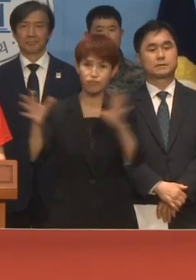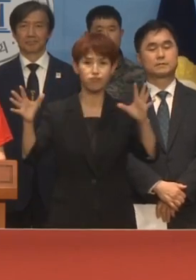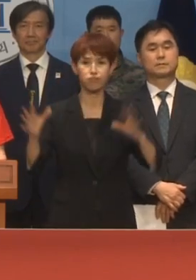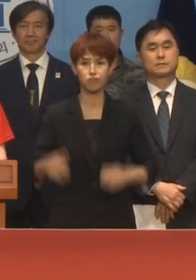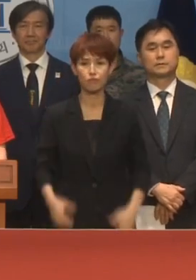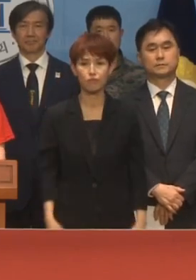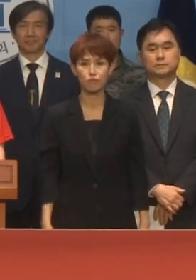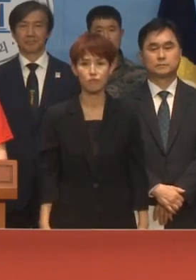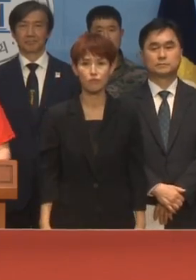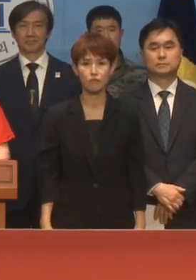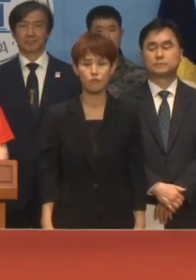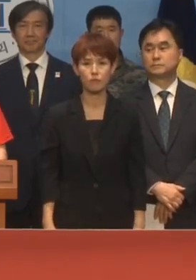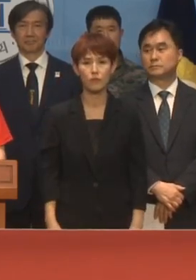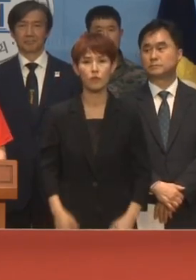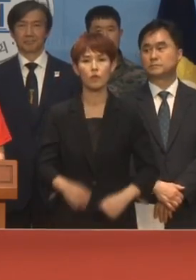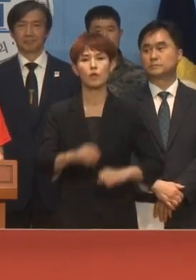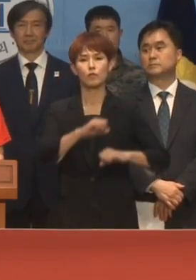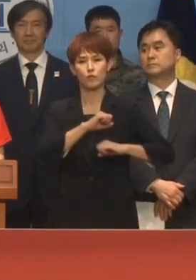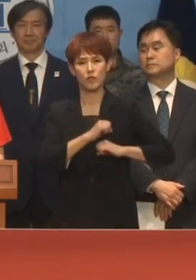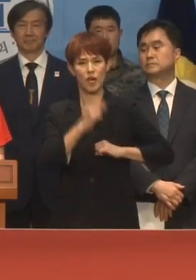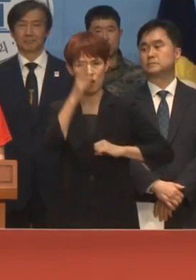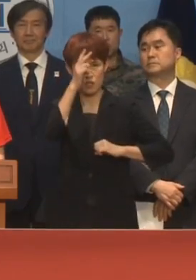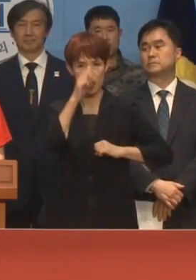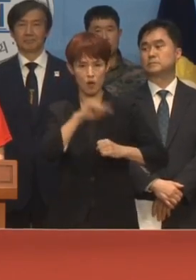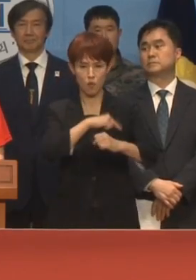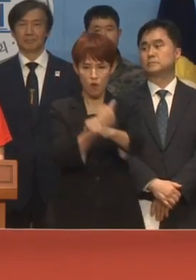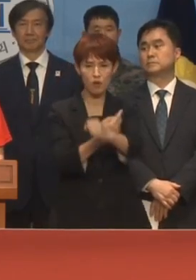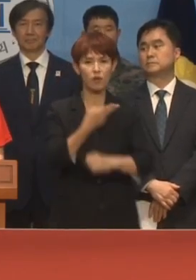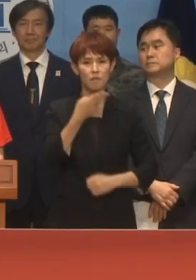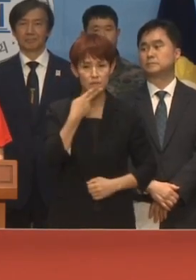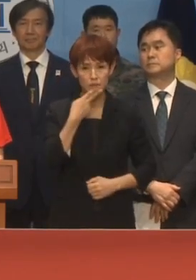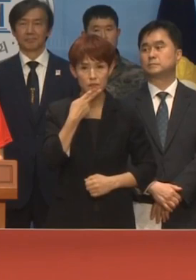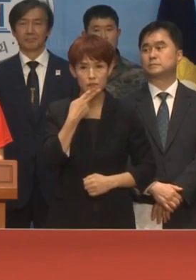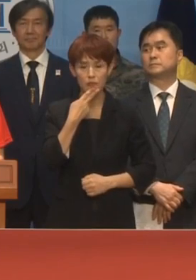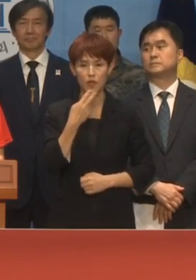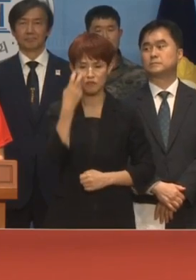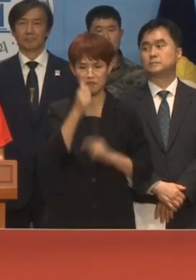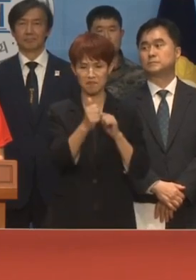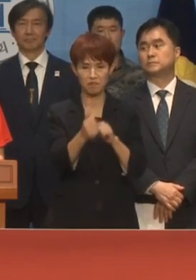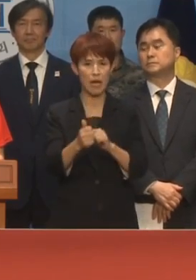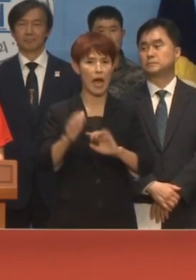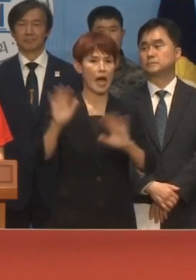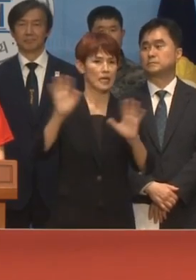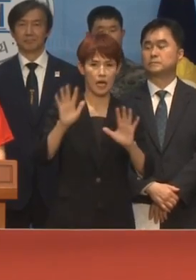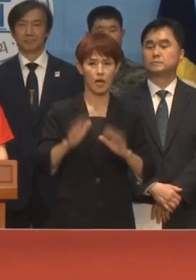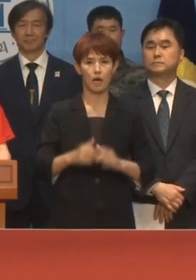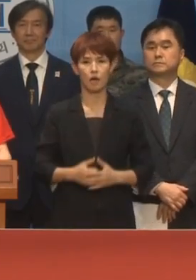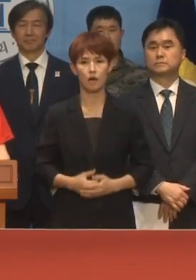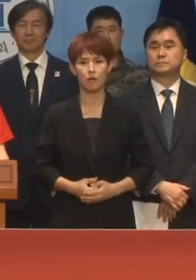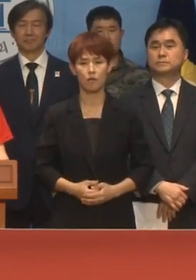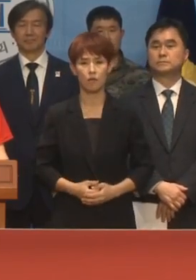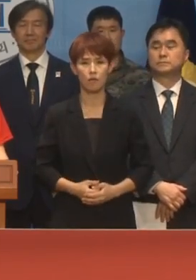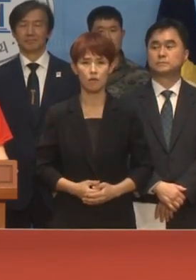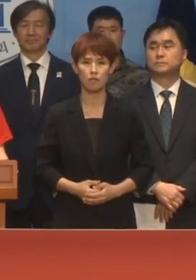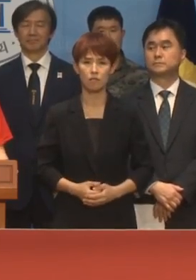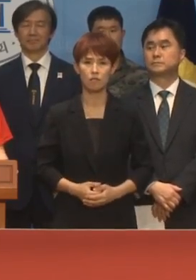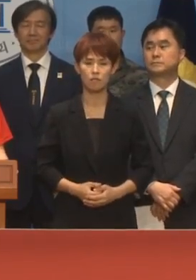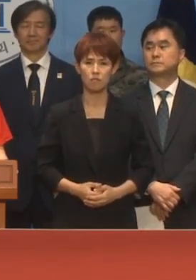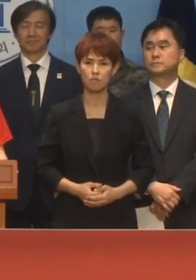없습니다. 군사경찰 수사권이 없으니까 수사 외압이 아니다, 직권남용이 아니다, 이런 말도